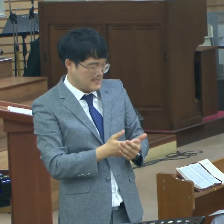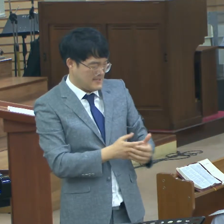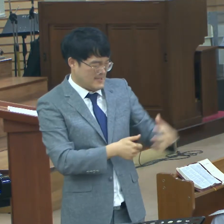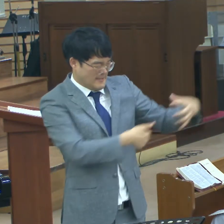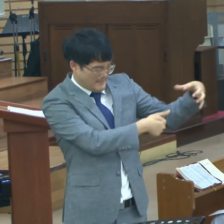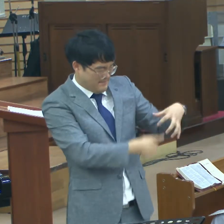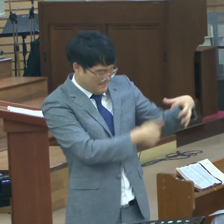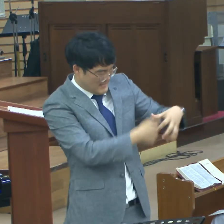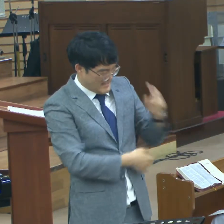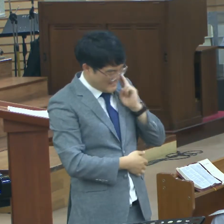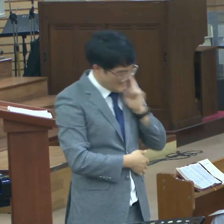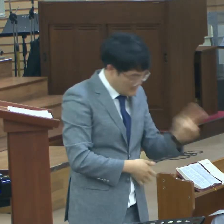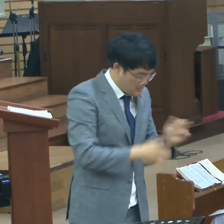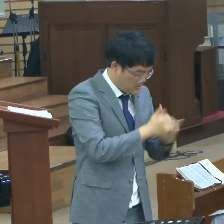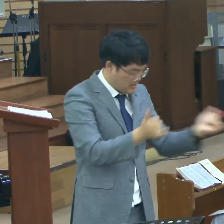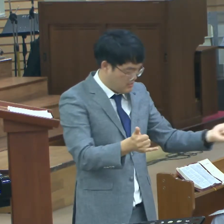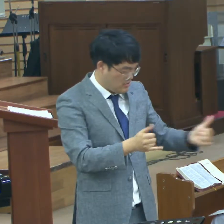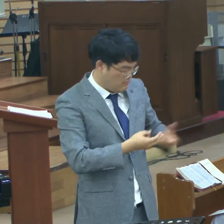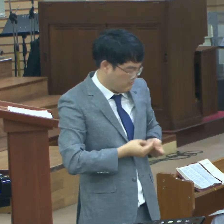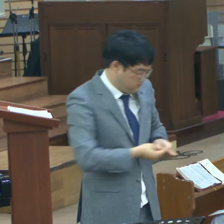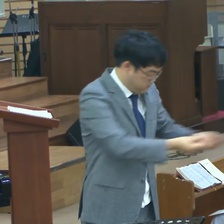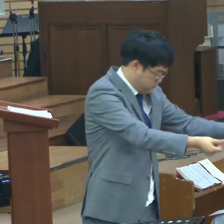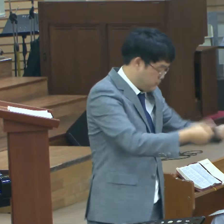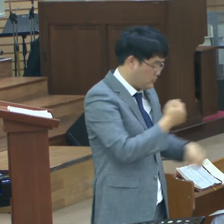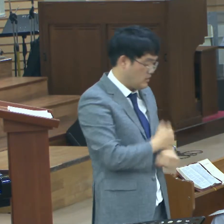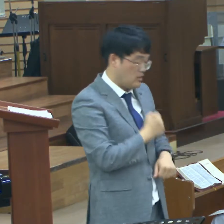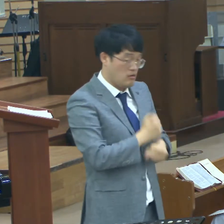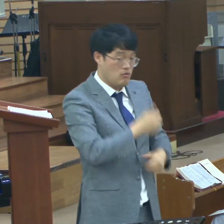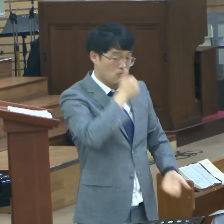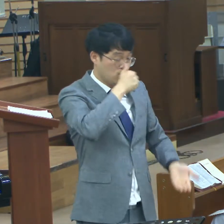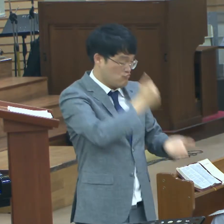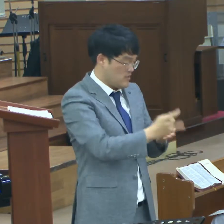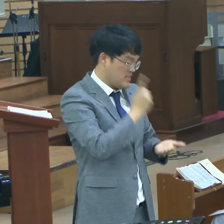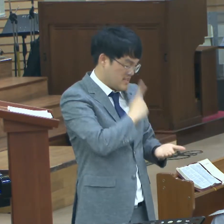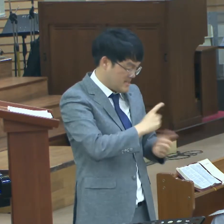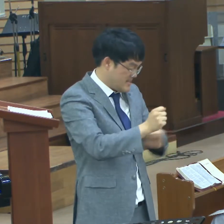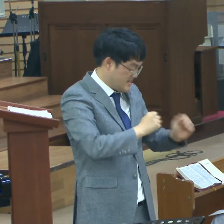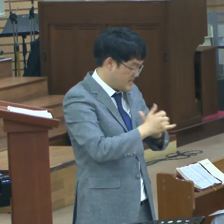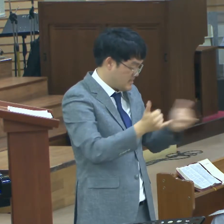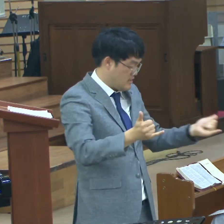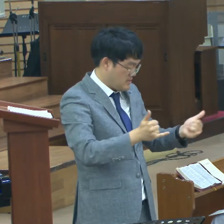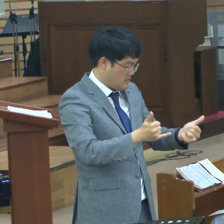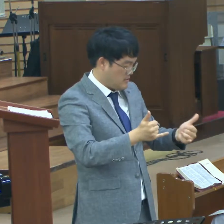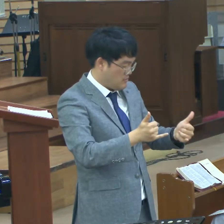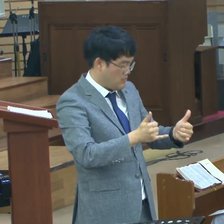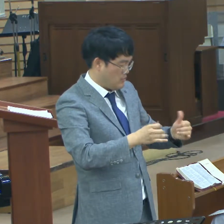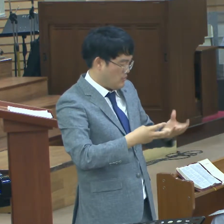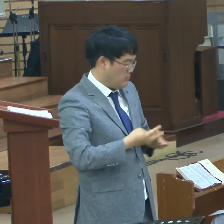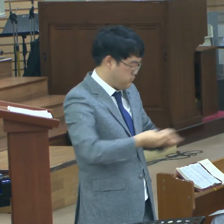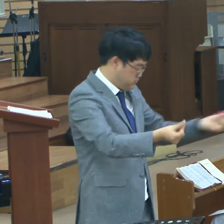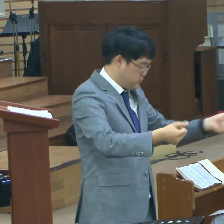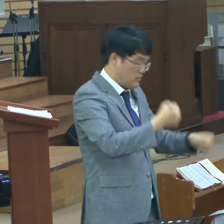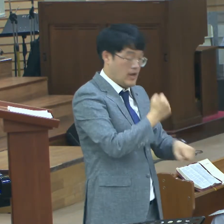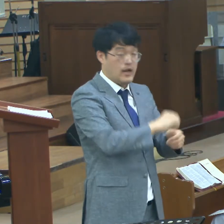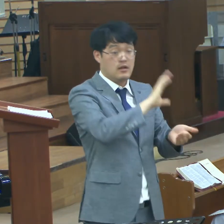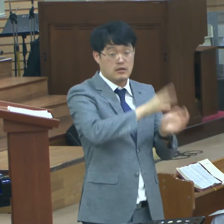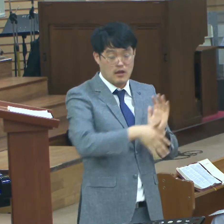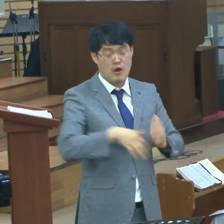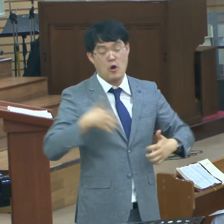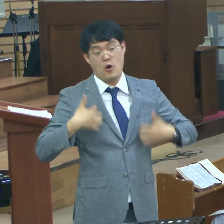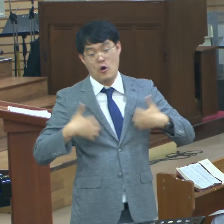그치게 하시고 죄악을 엿보는 자를 완전히 끊어지게 하실 때 완벽한 즐거움이 우리에게 오는